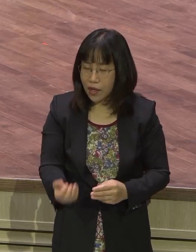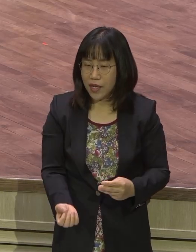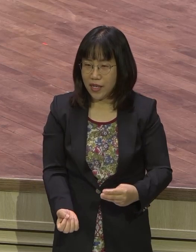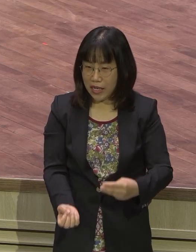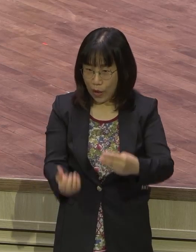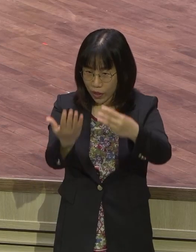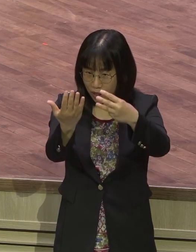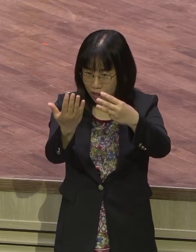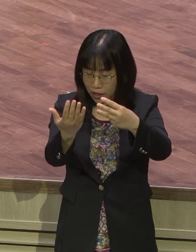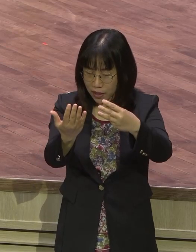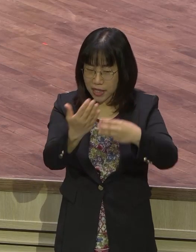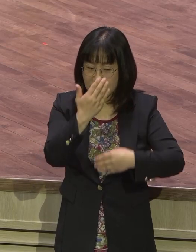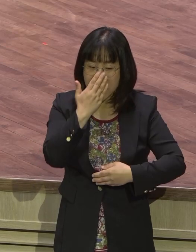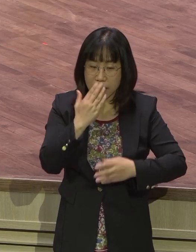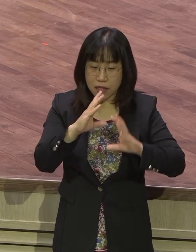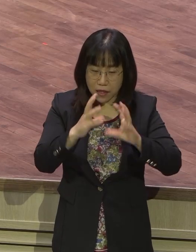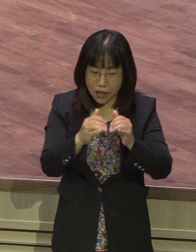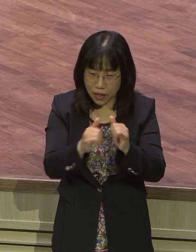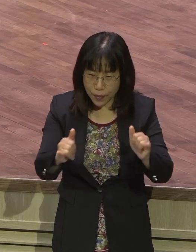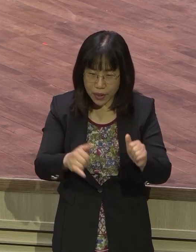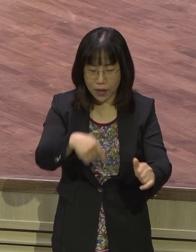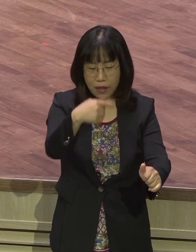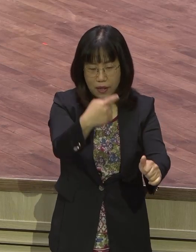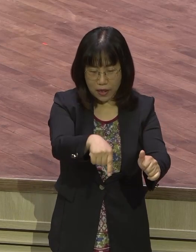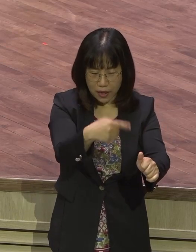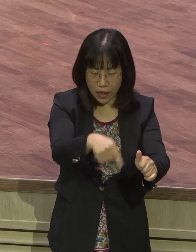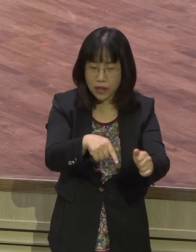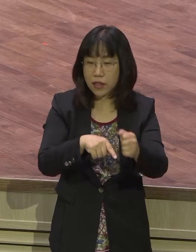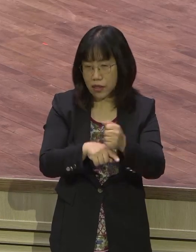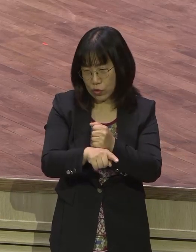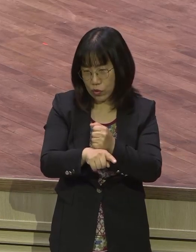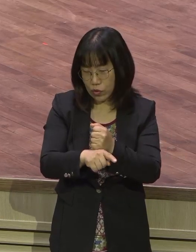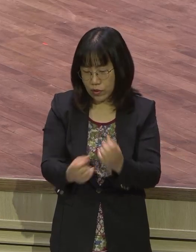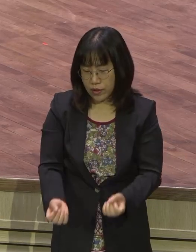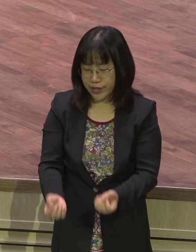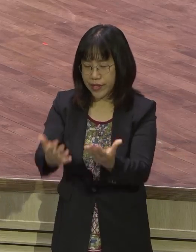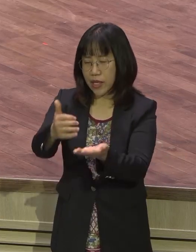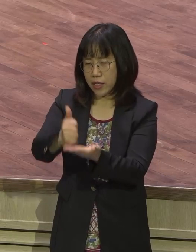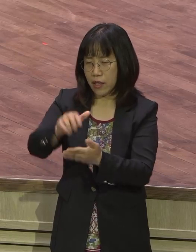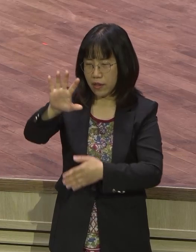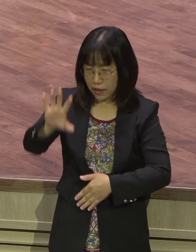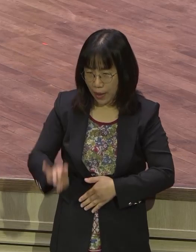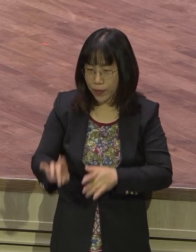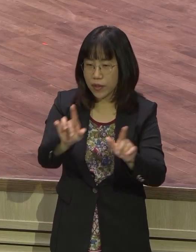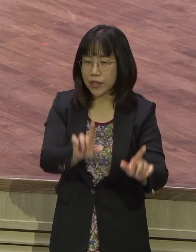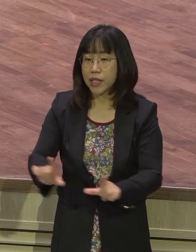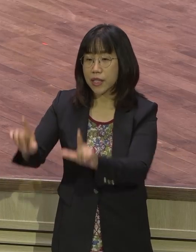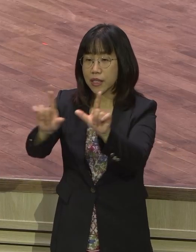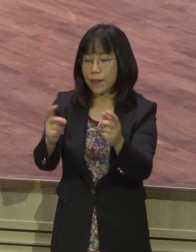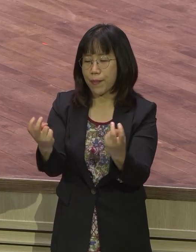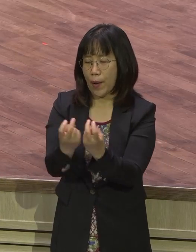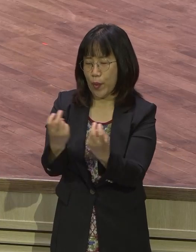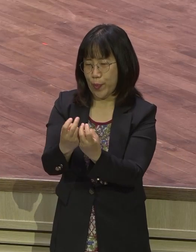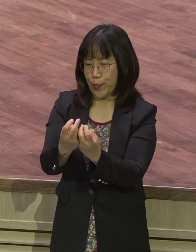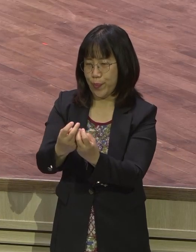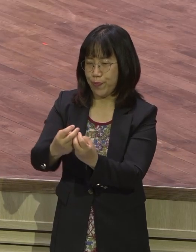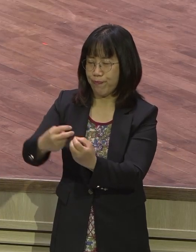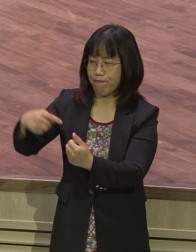이스라엘 백선을 가르쳐 이유가 너희들이 제사장인데 이거 실현하려고 그러면 예배 성공해라. 그 말이에요.